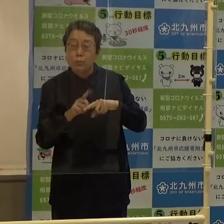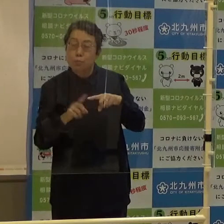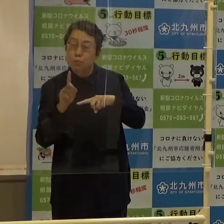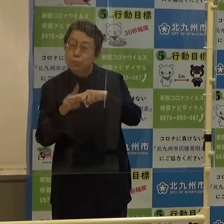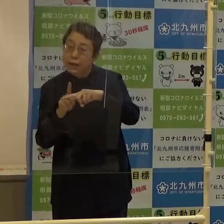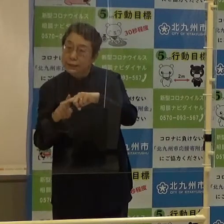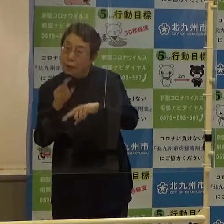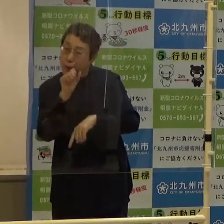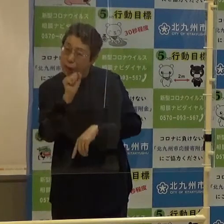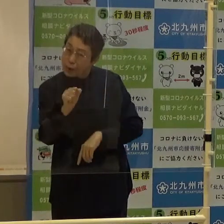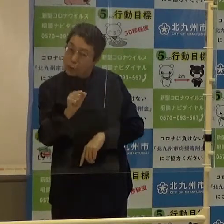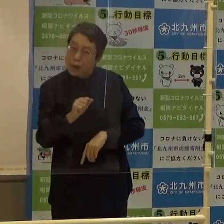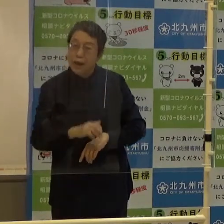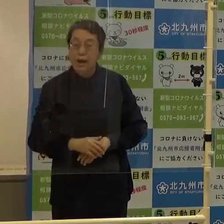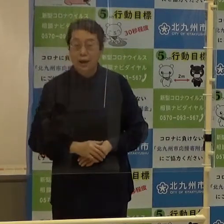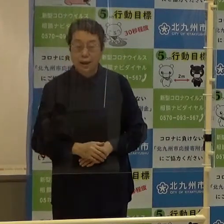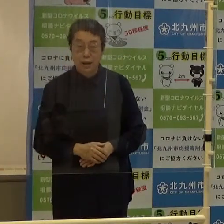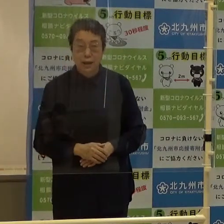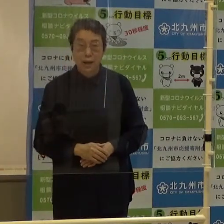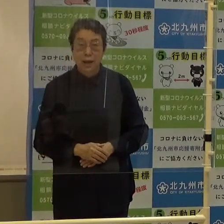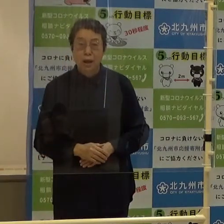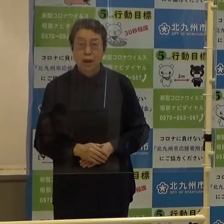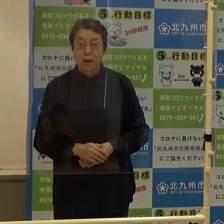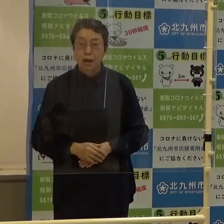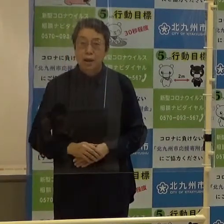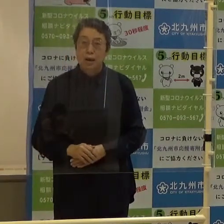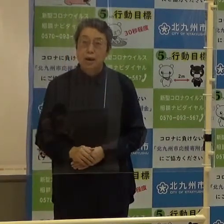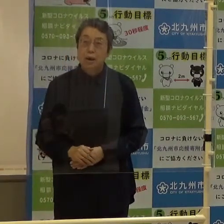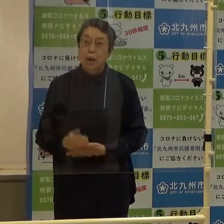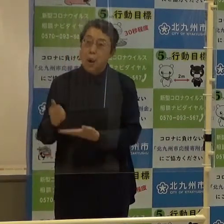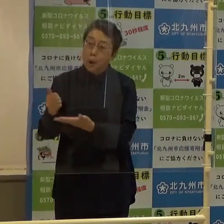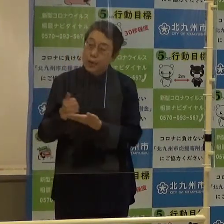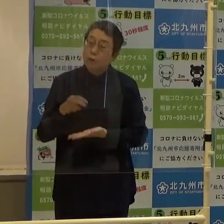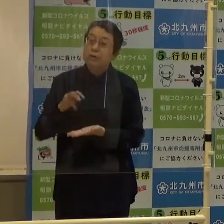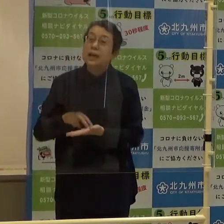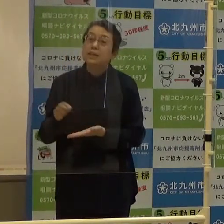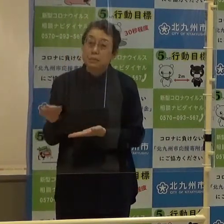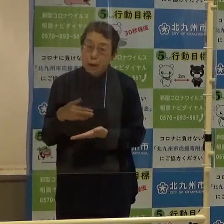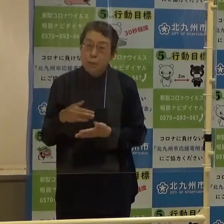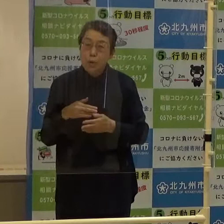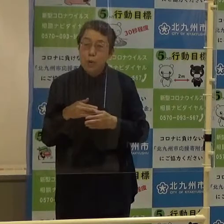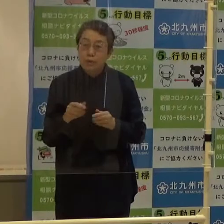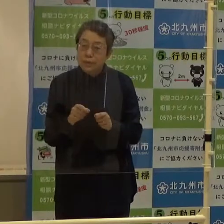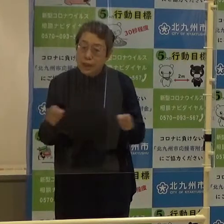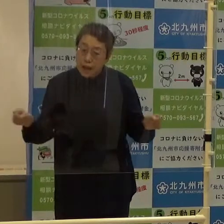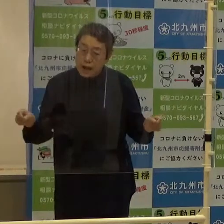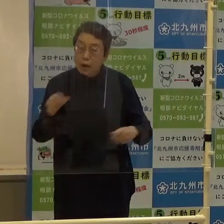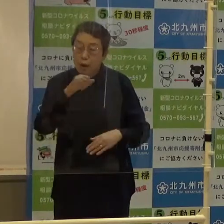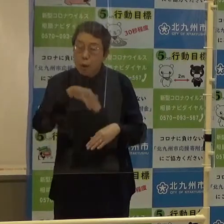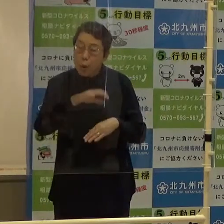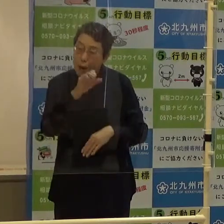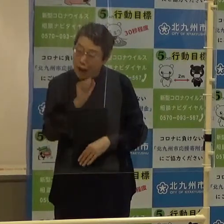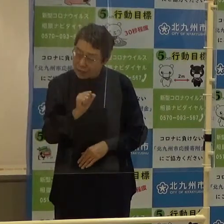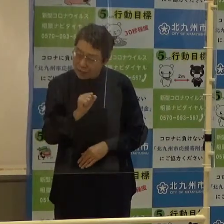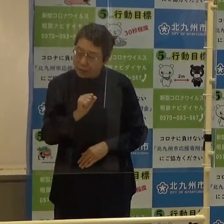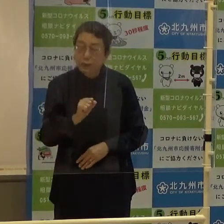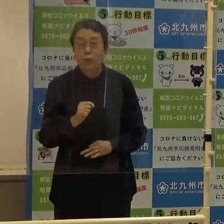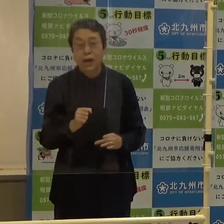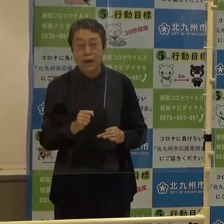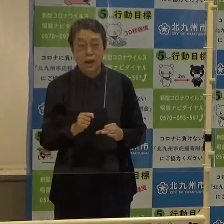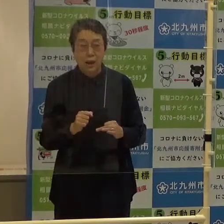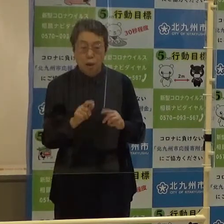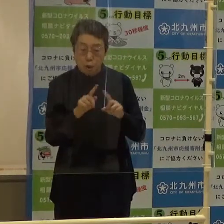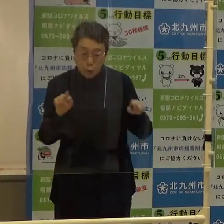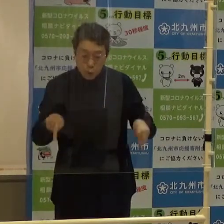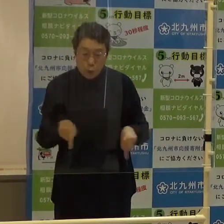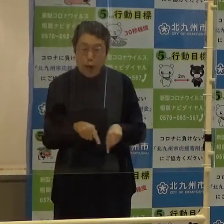お客さんにとってもその方がいいんではないかという声もあるかもしれないし、このカードによって店舗自身も